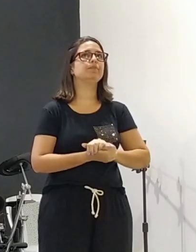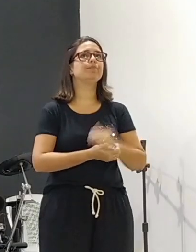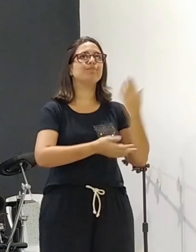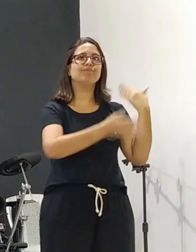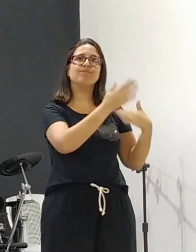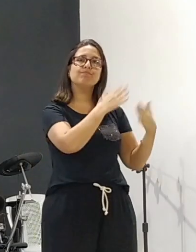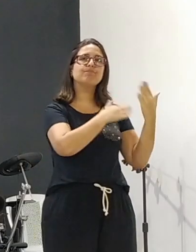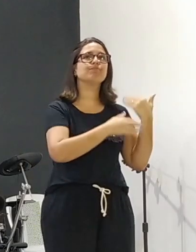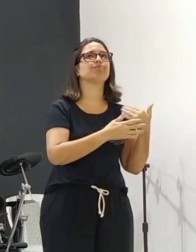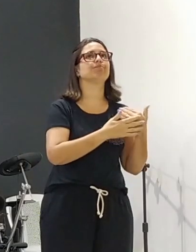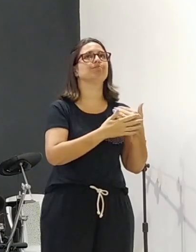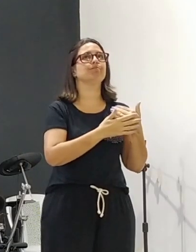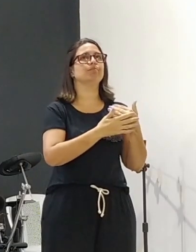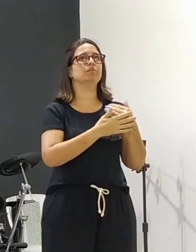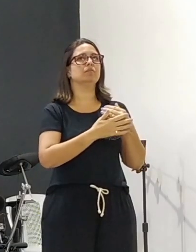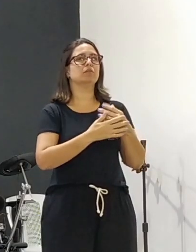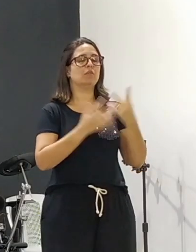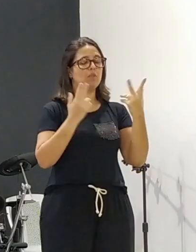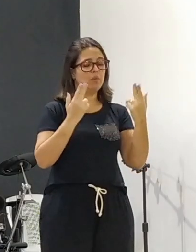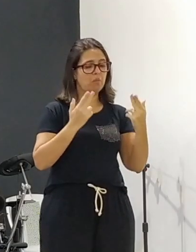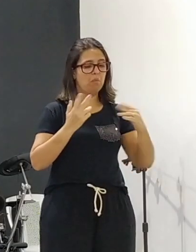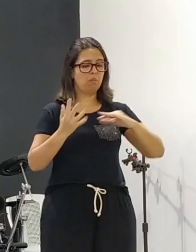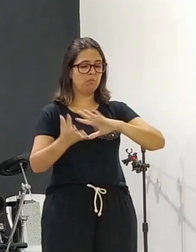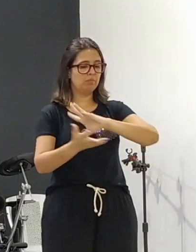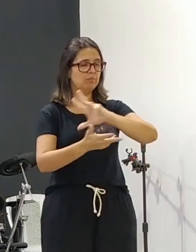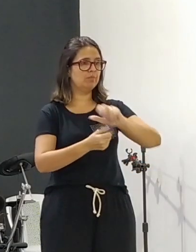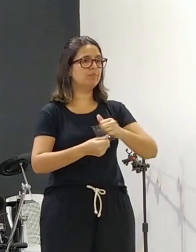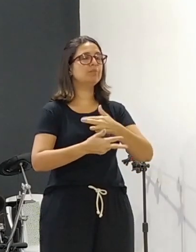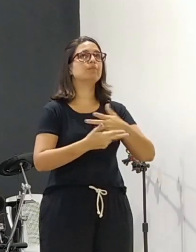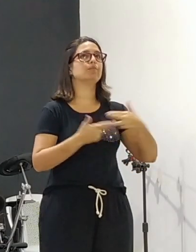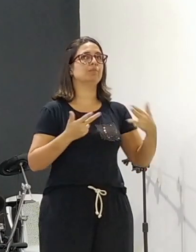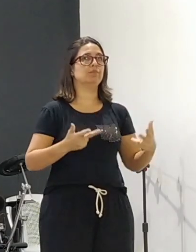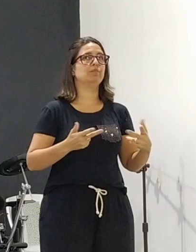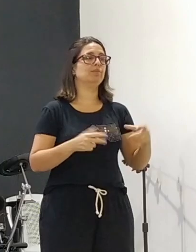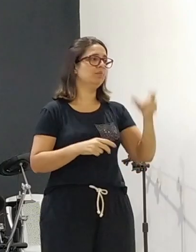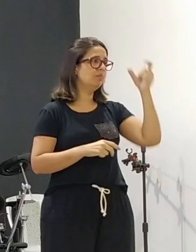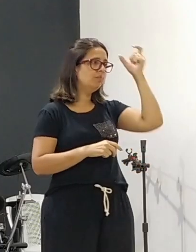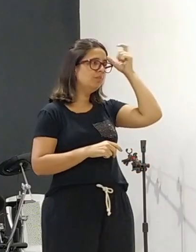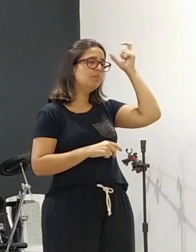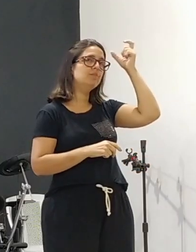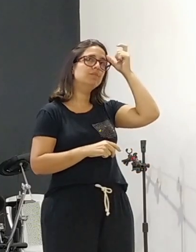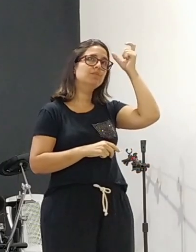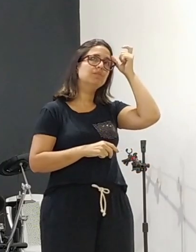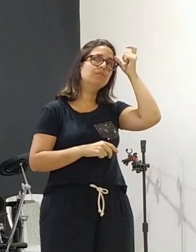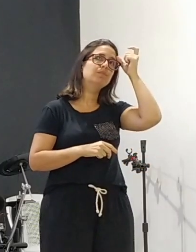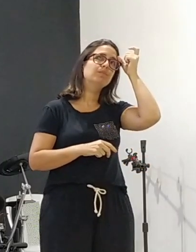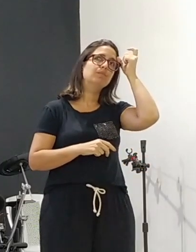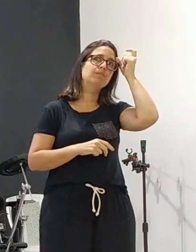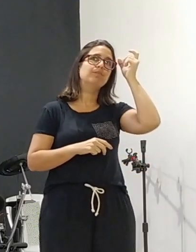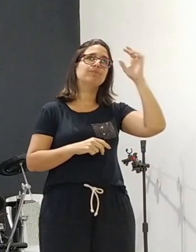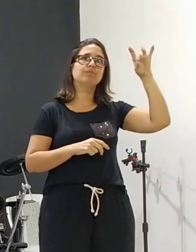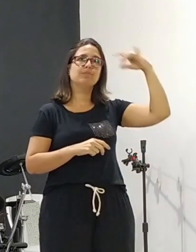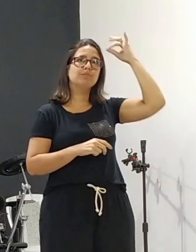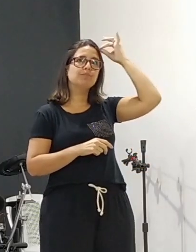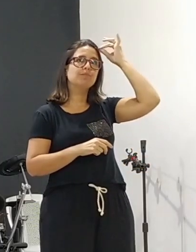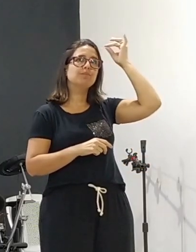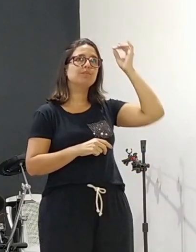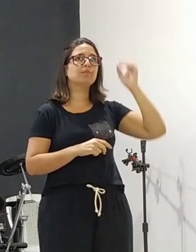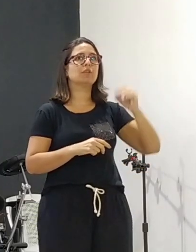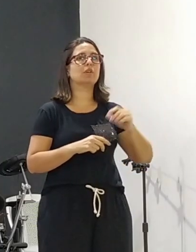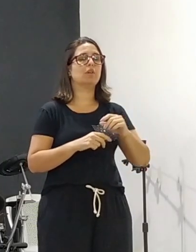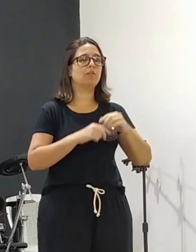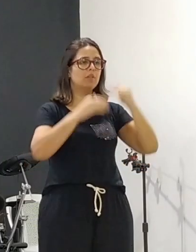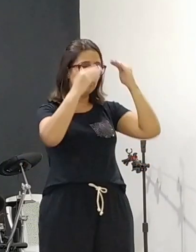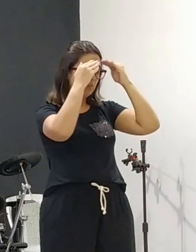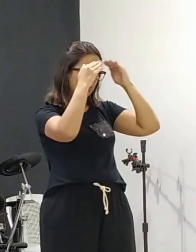andastes, segundo o curso deste mundo, segundo o príncipe das potestades do ar e do espírito que agora